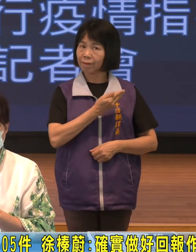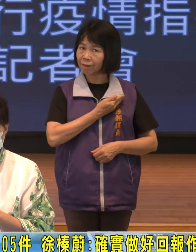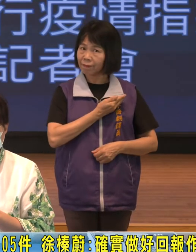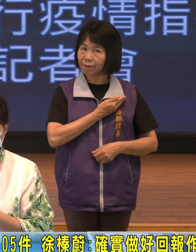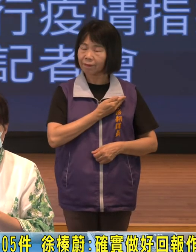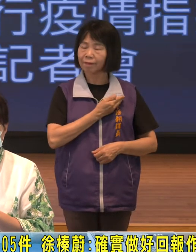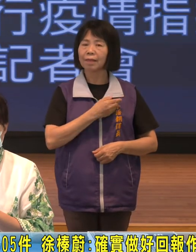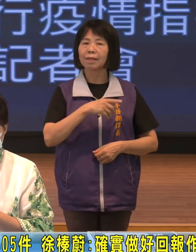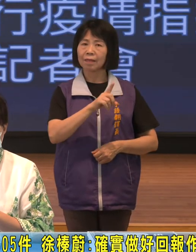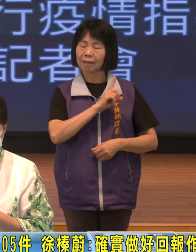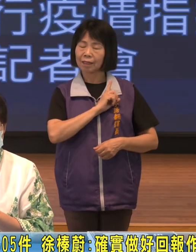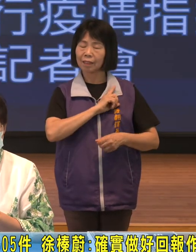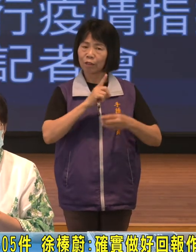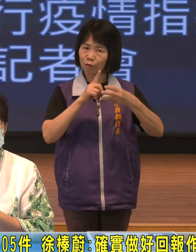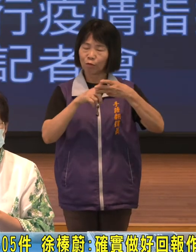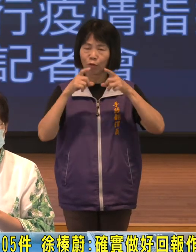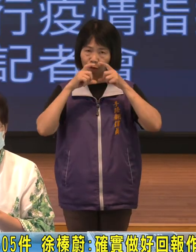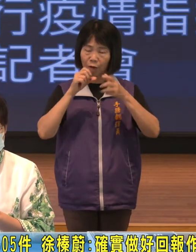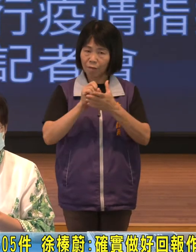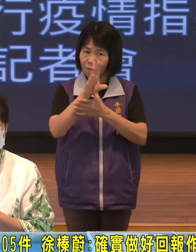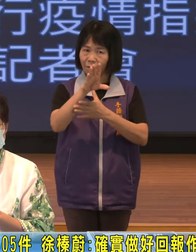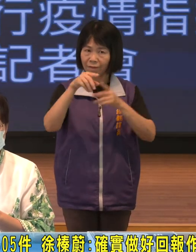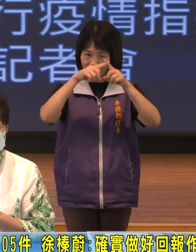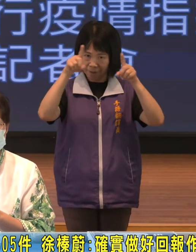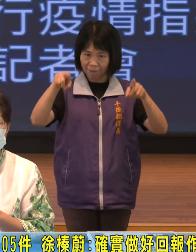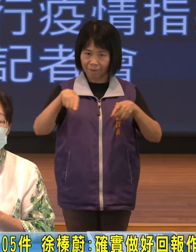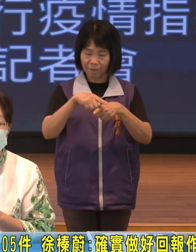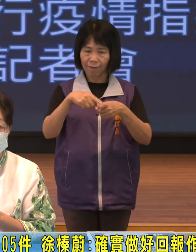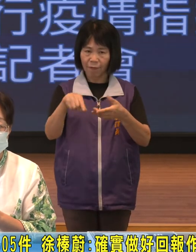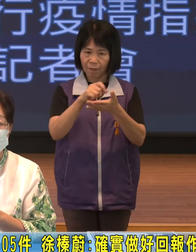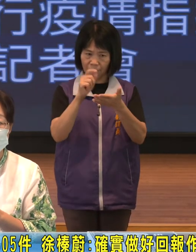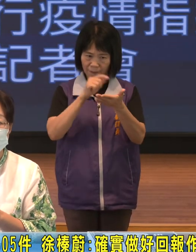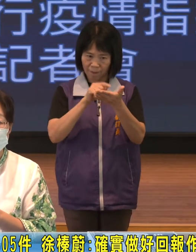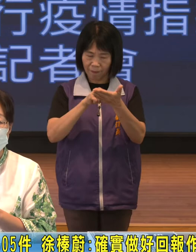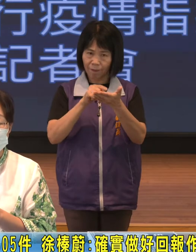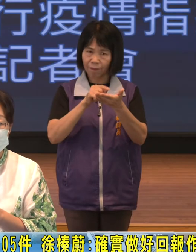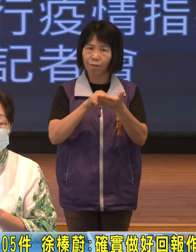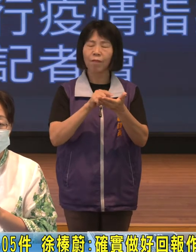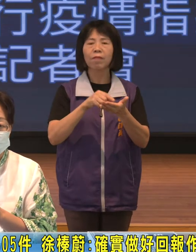耐心的把我们的自主回报单把它回填回去。